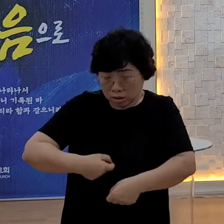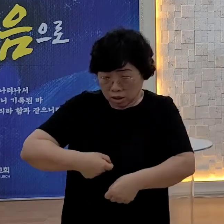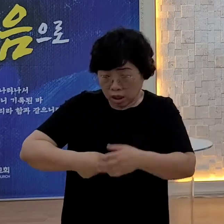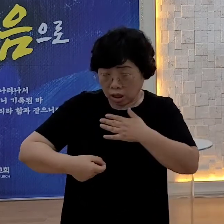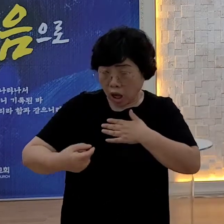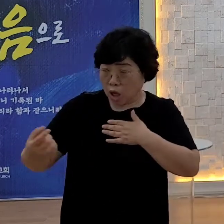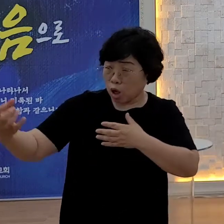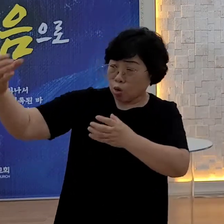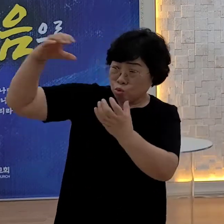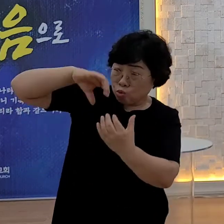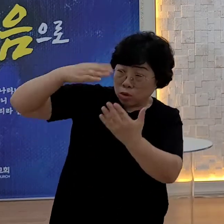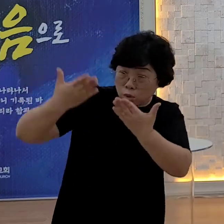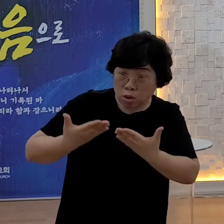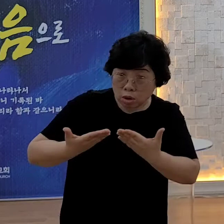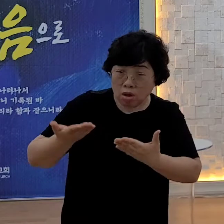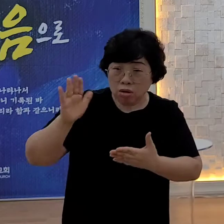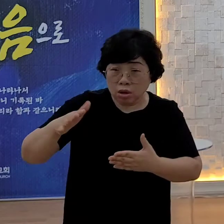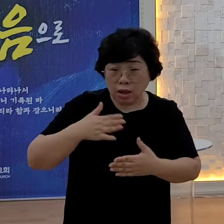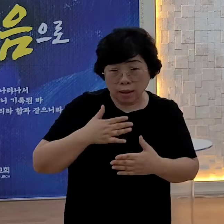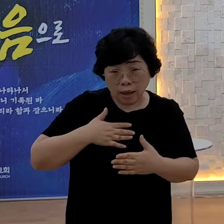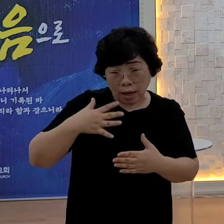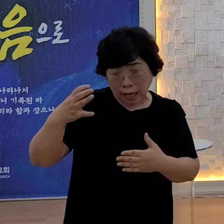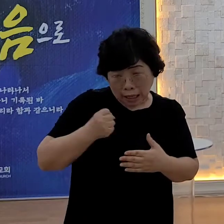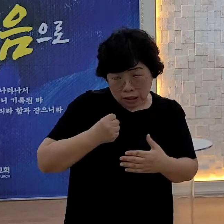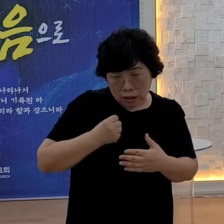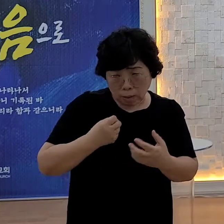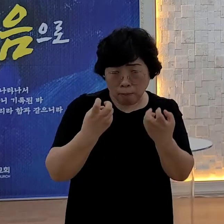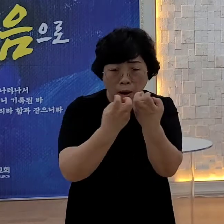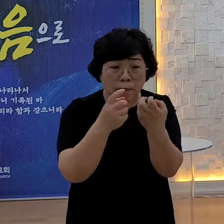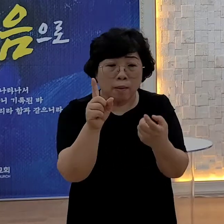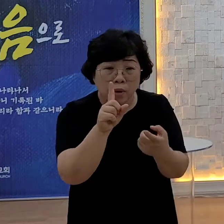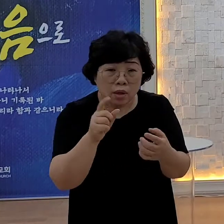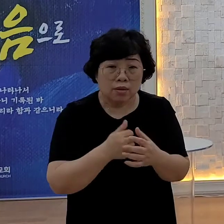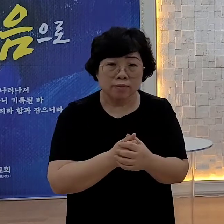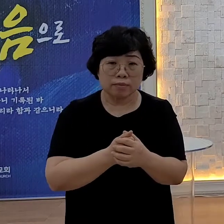주어졌다 했잖아요. 그러니까 그 의를 우리께 되게 하는 방법이 뭐냐?